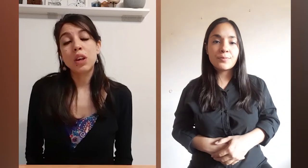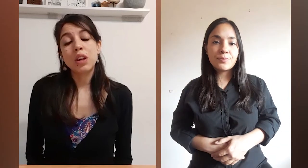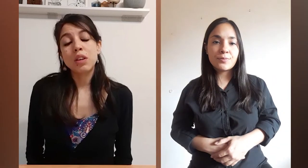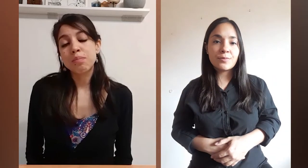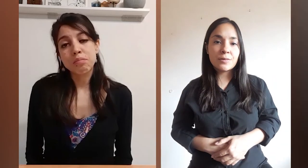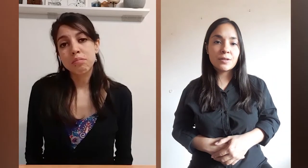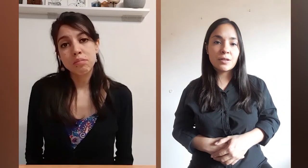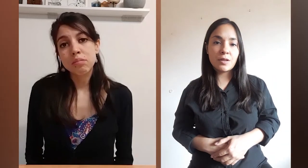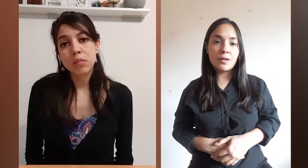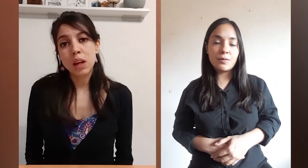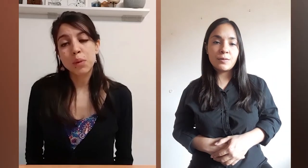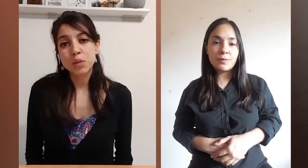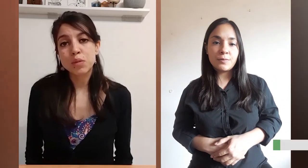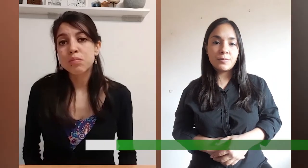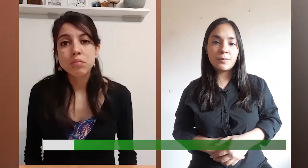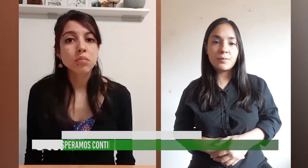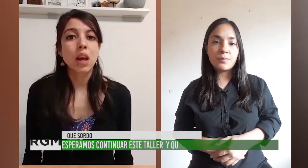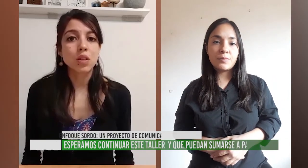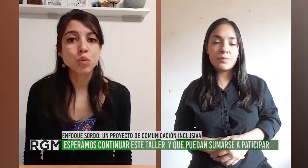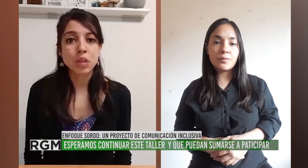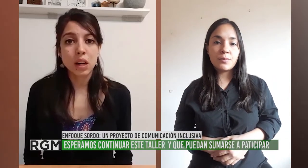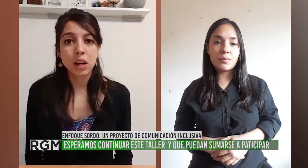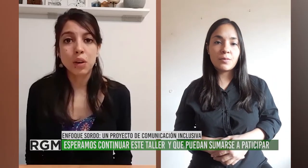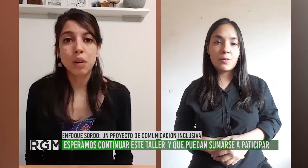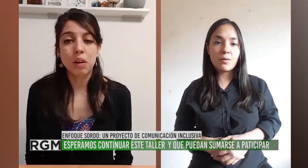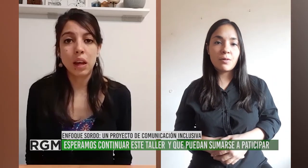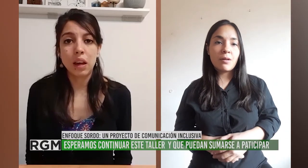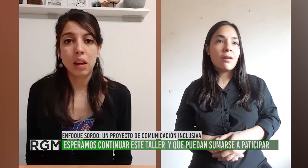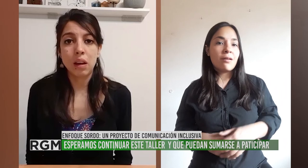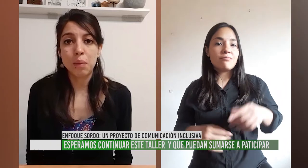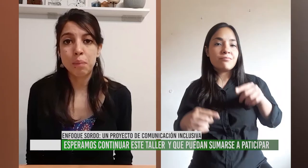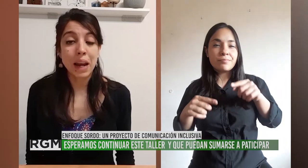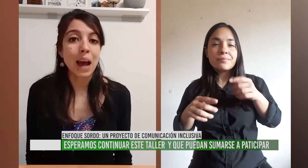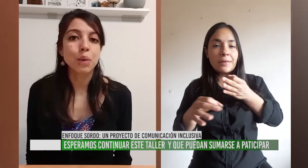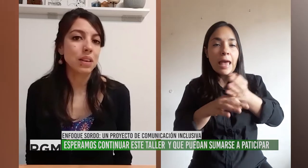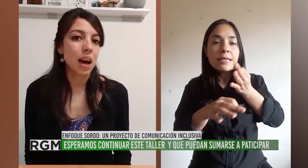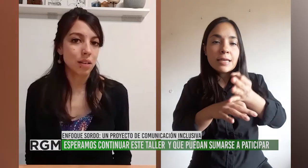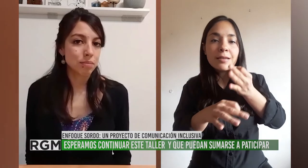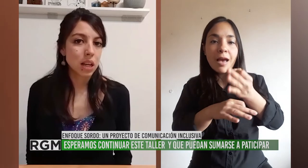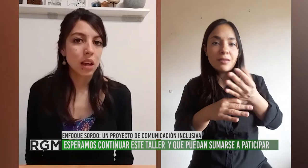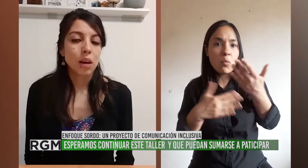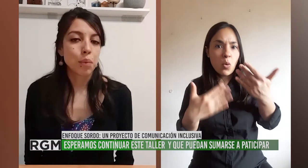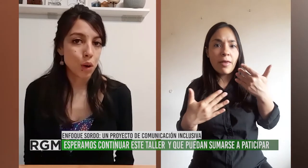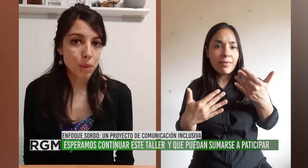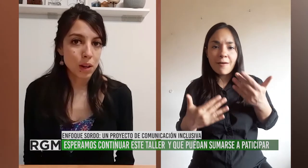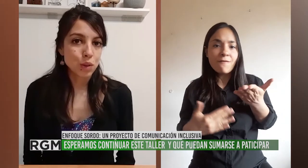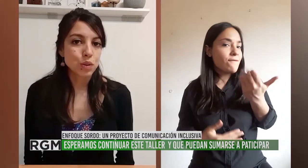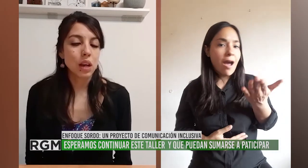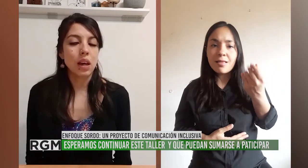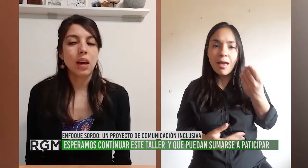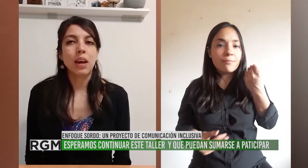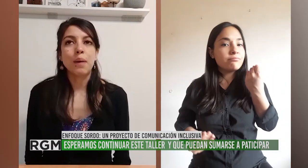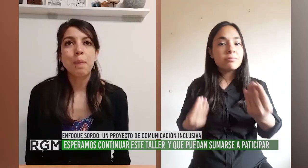que hoy, digamos, es un terreno para habitar, por lo